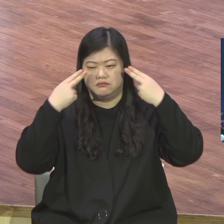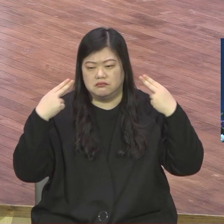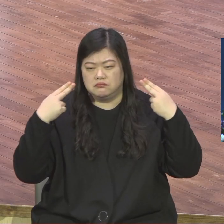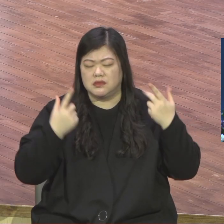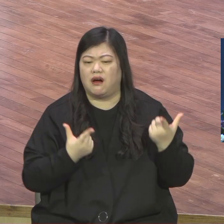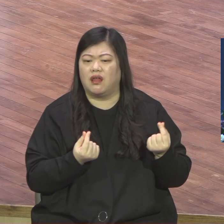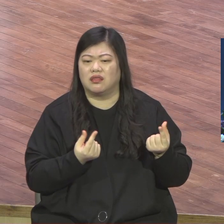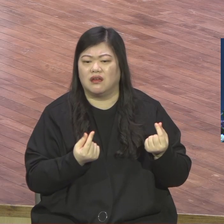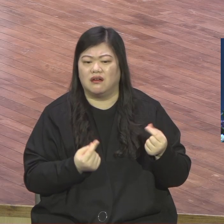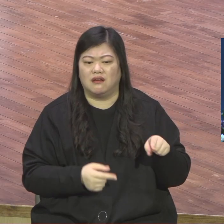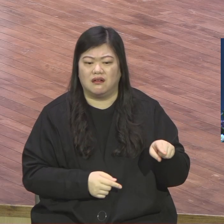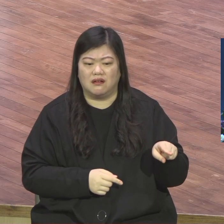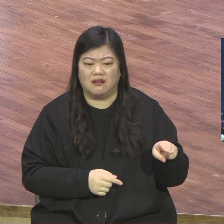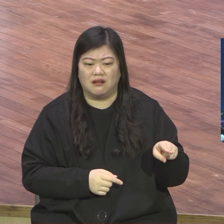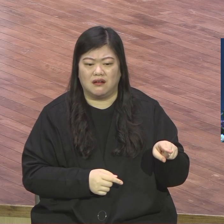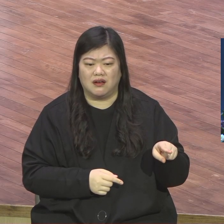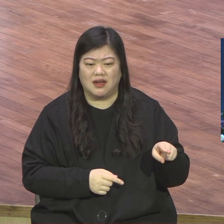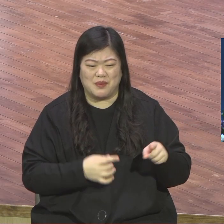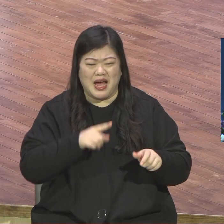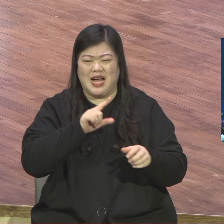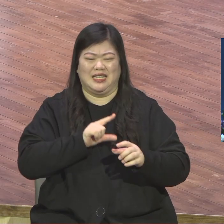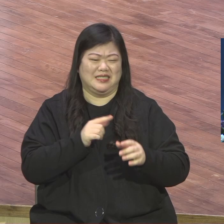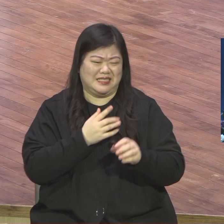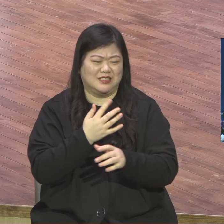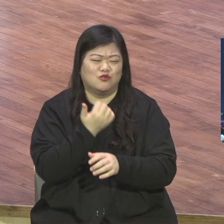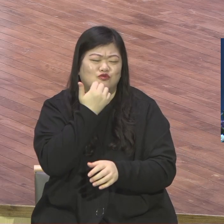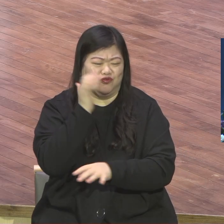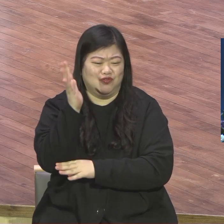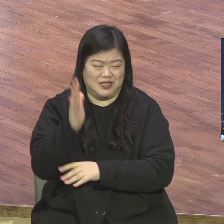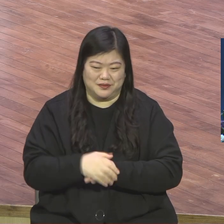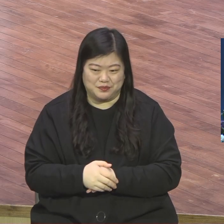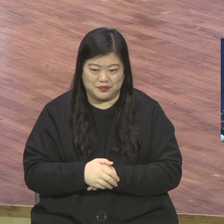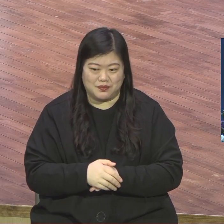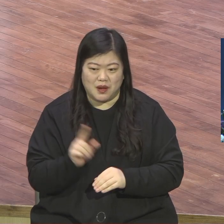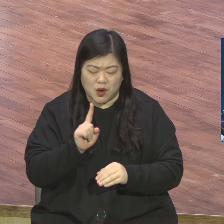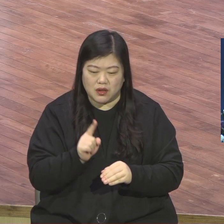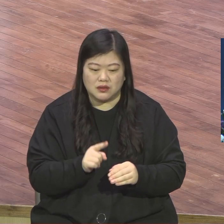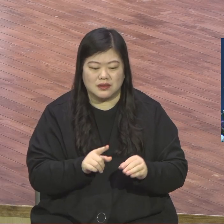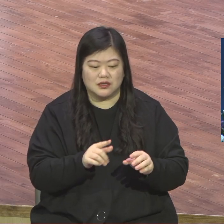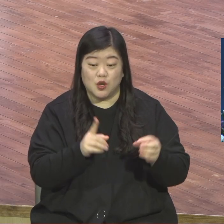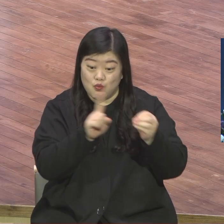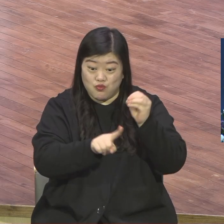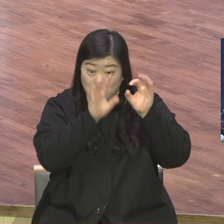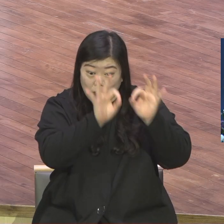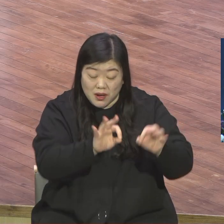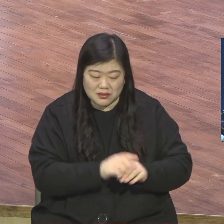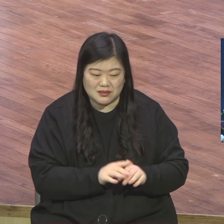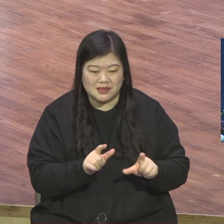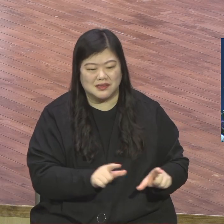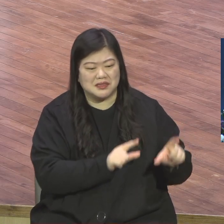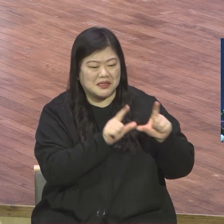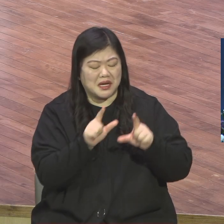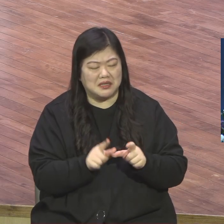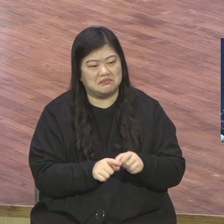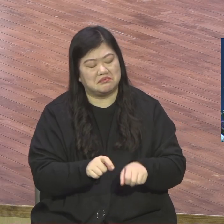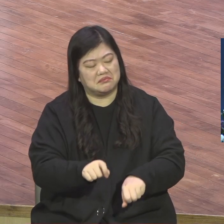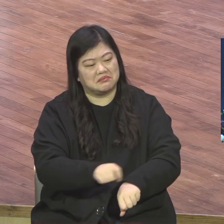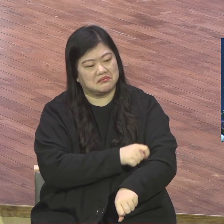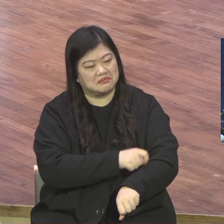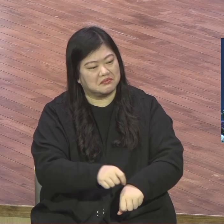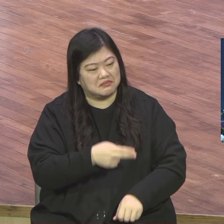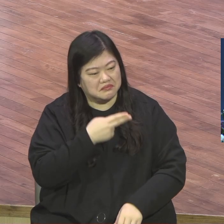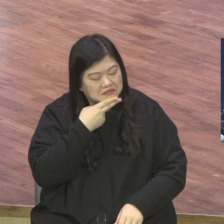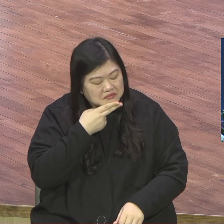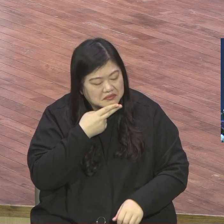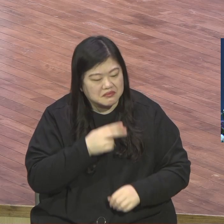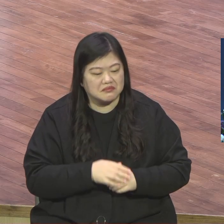같다. 인생 무상을 외치고 그야말로 사람이 사는